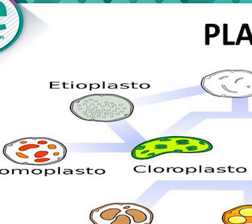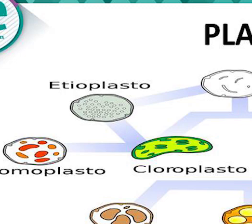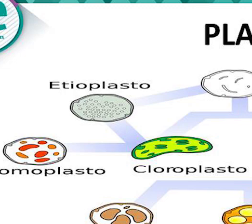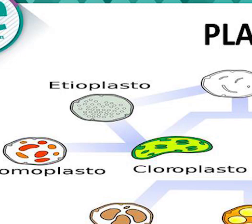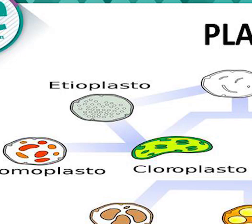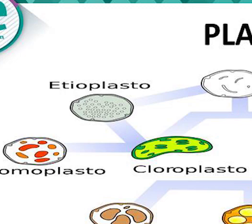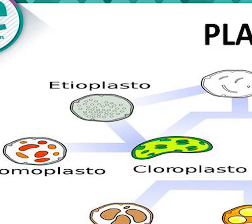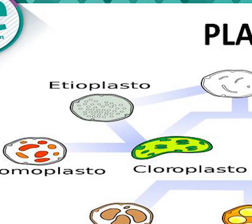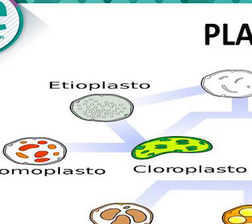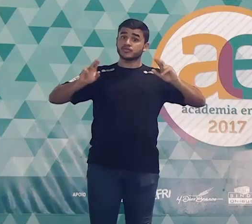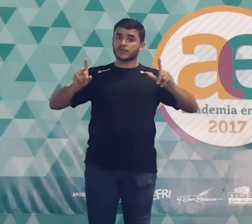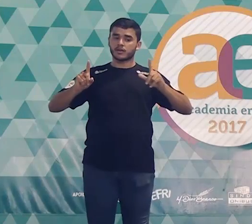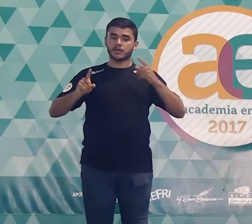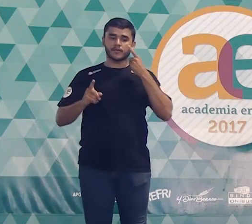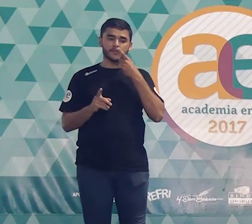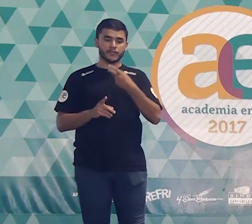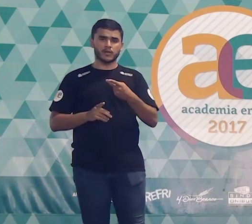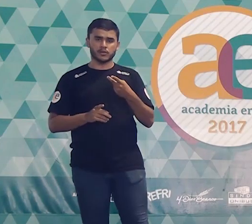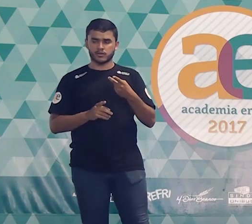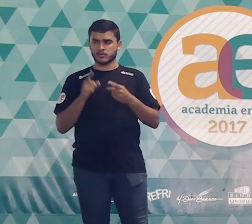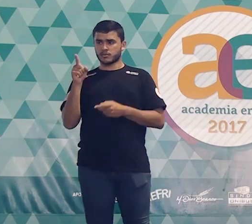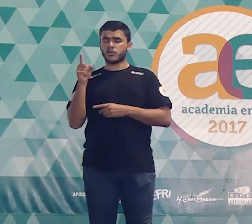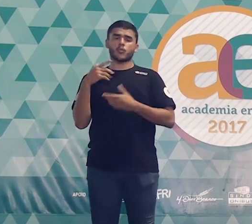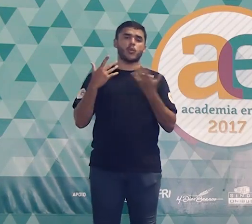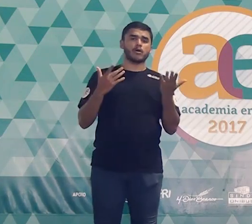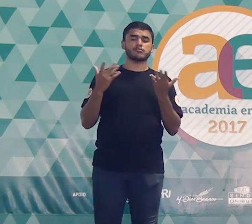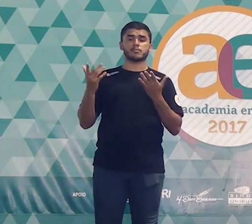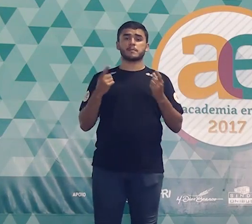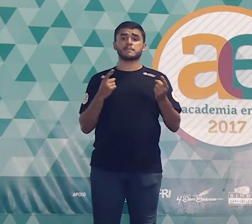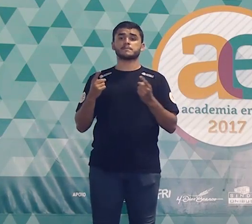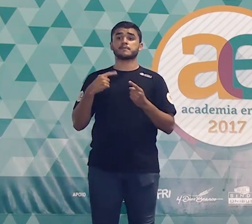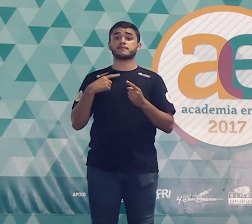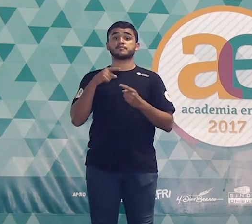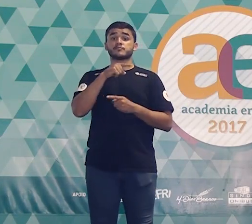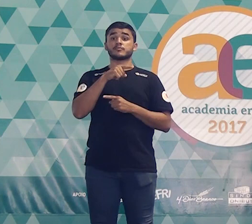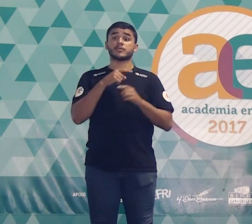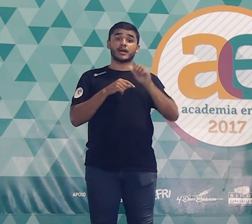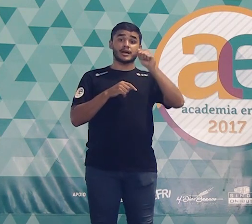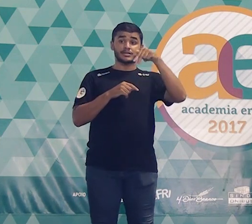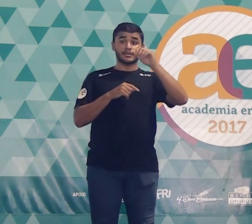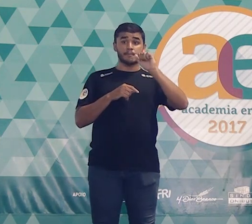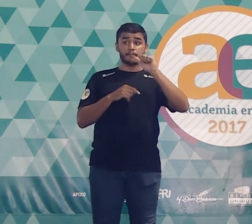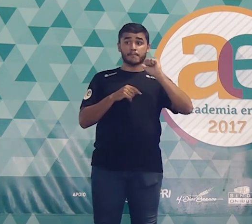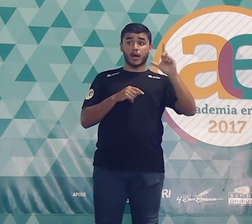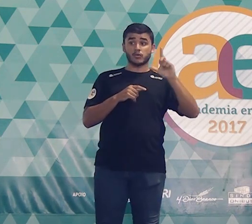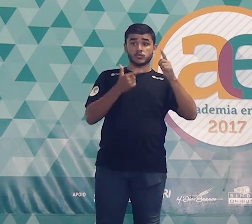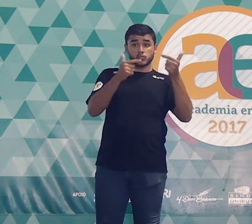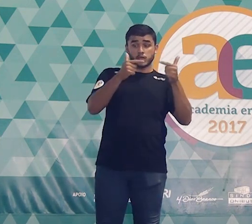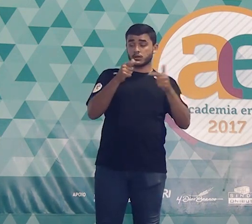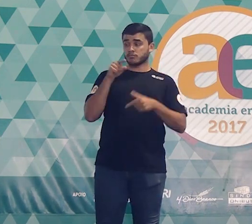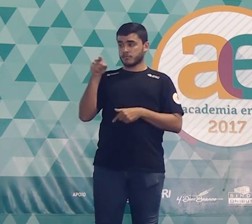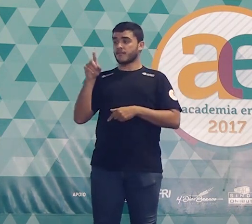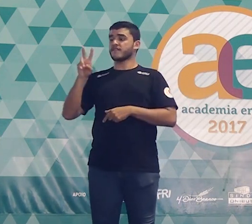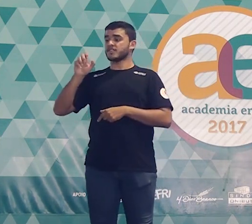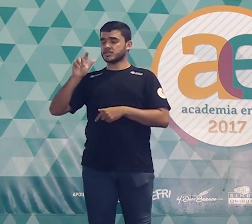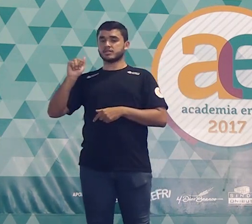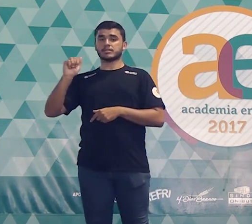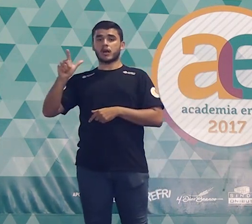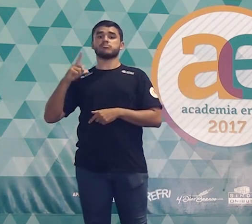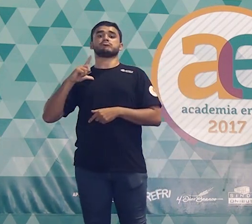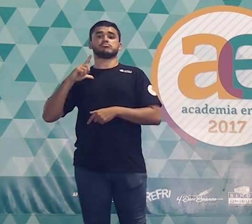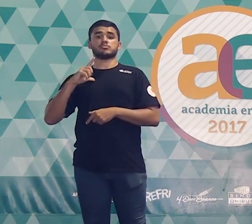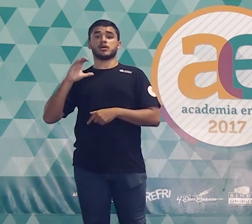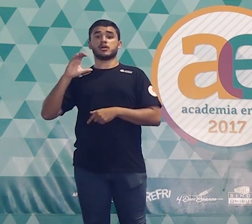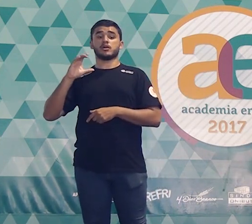entre animal e vegetal. Se fala cloroplasto na vegetal, animal não tem. Mas o que é verdade se dizer é que a célula